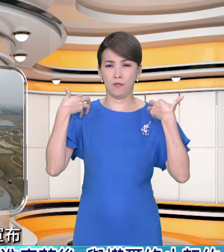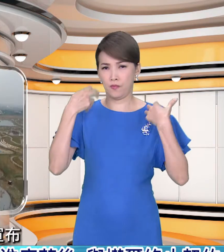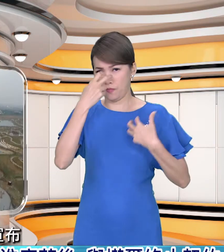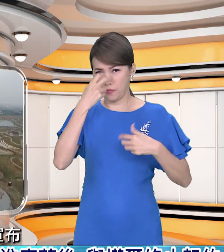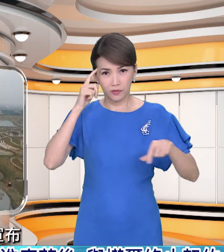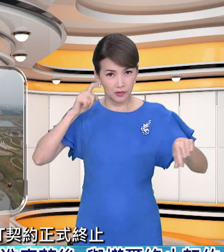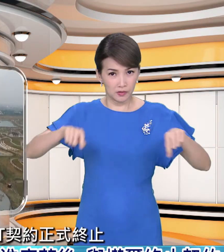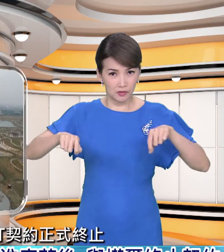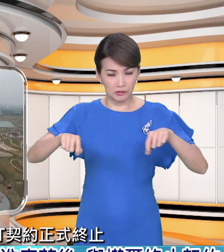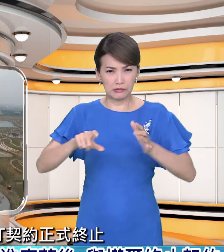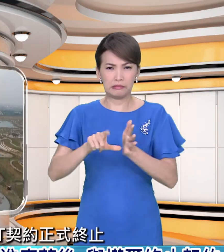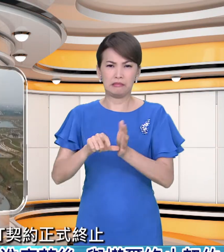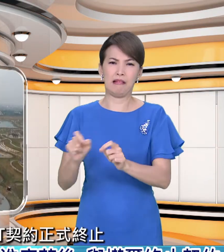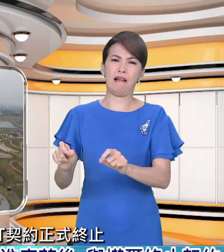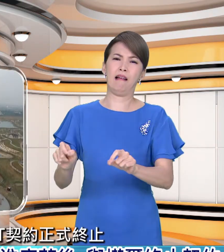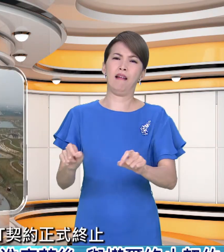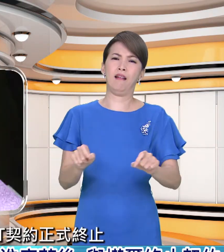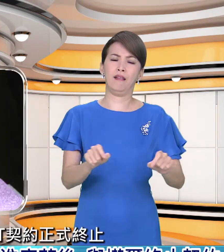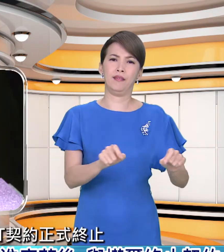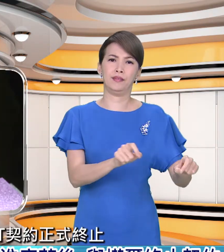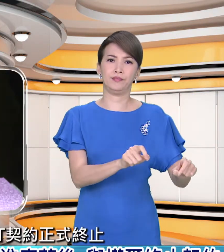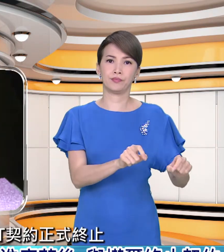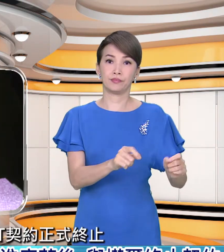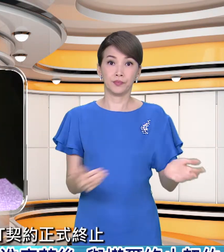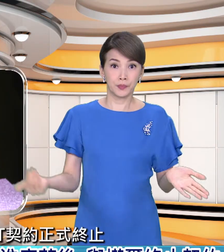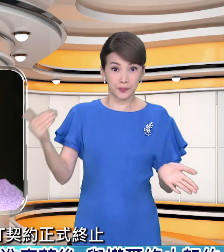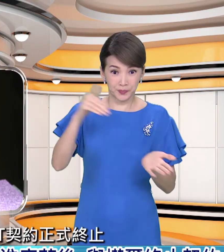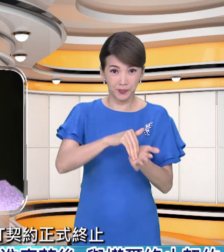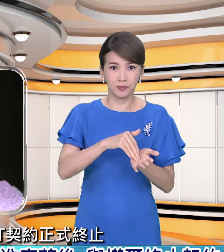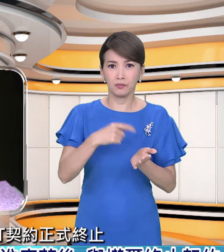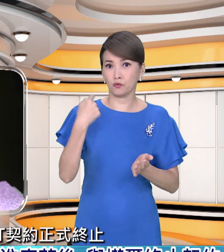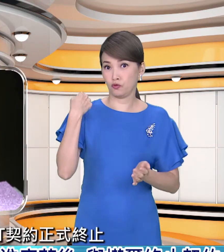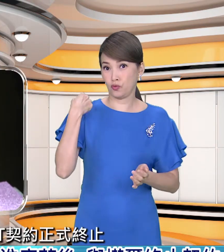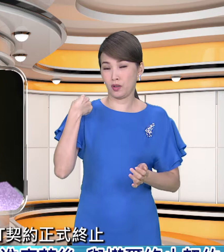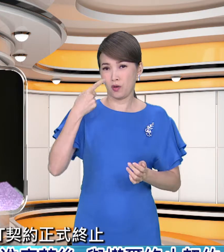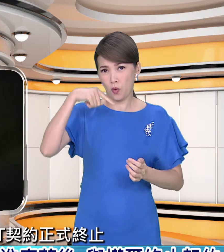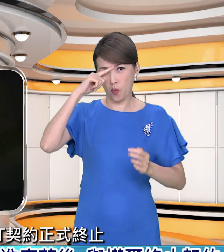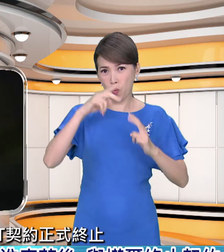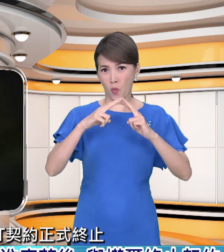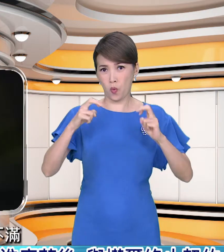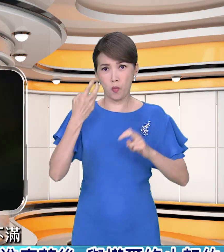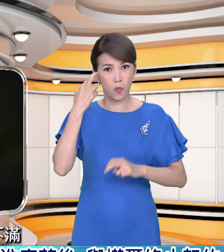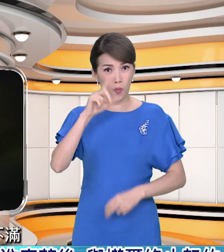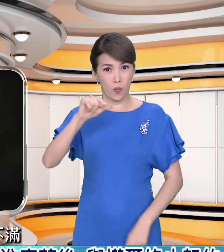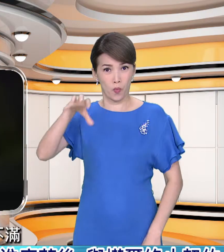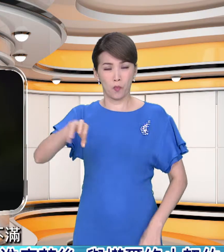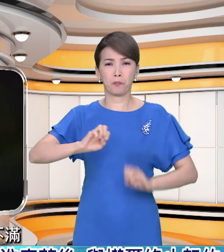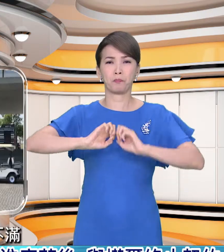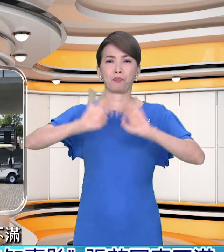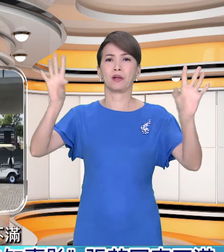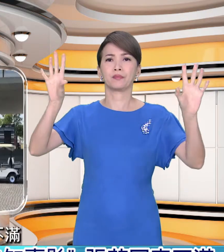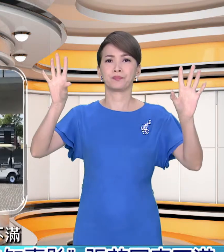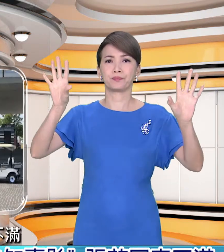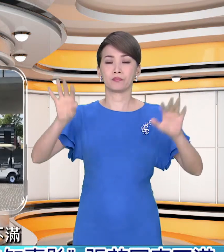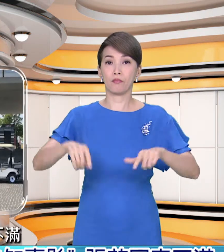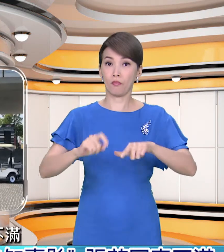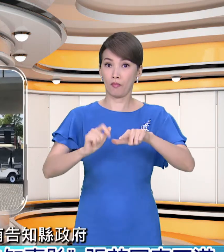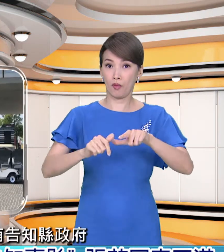物院昨天宣布，和化玺公司的 BOT 契约正式终止。而嘉义县